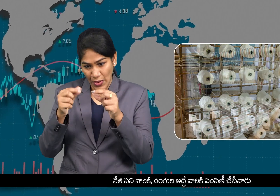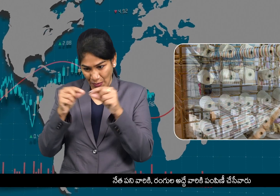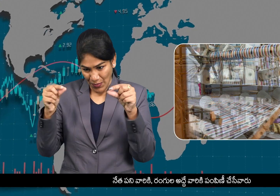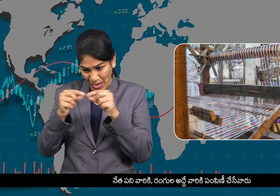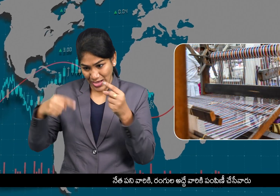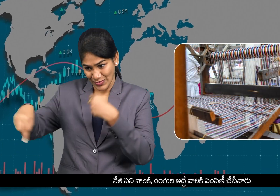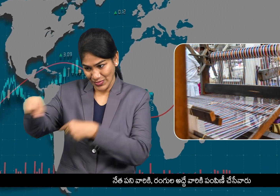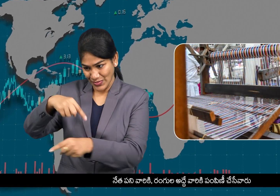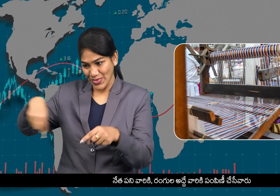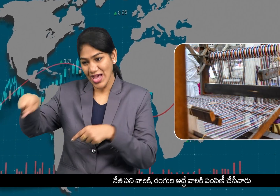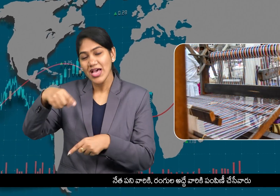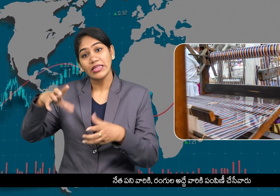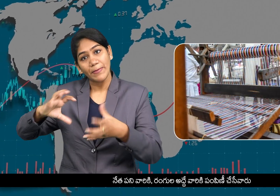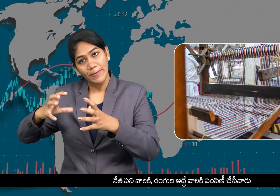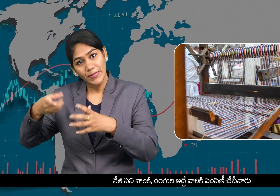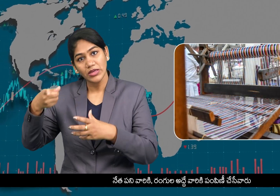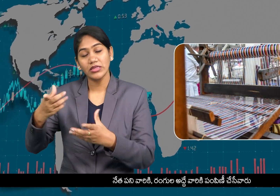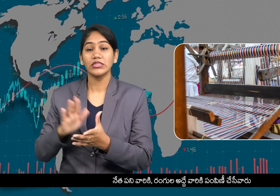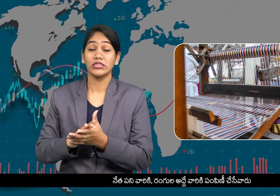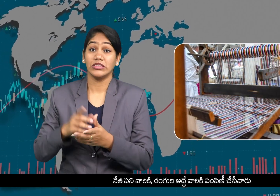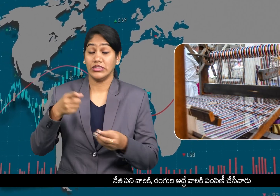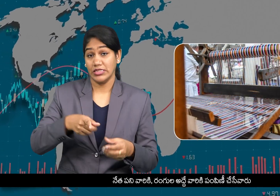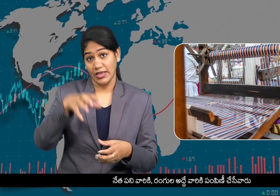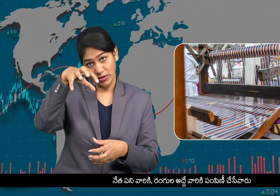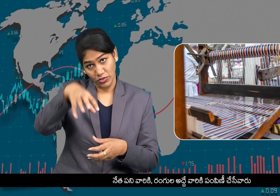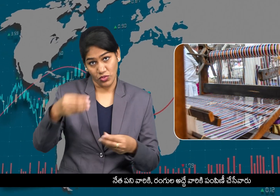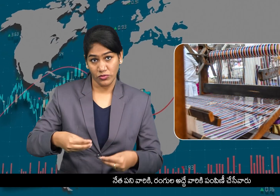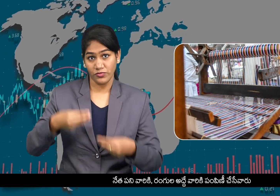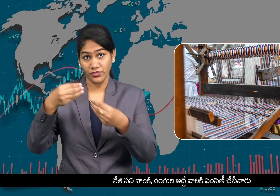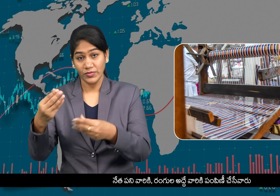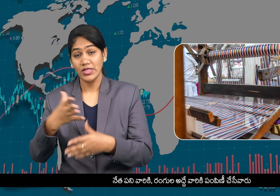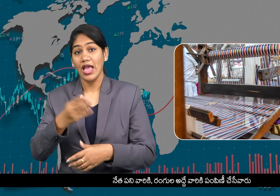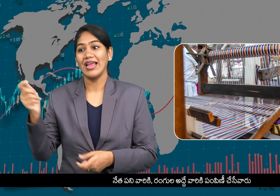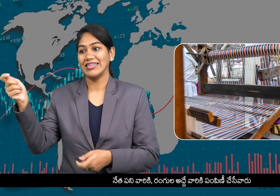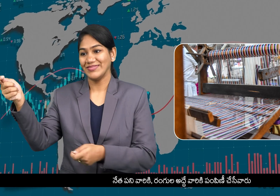నేతపని వారికి, రంగుల అద్దెవారికి పంపిణీ చేసేవారు.